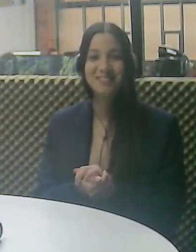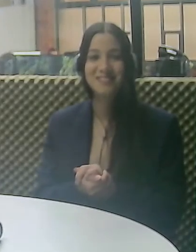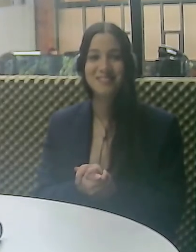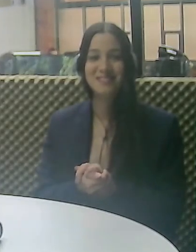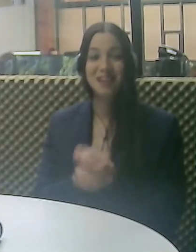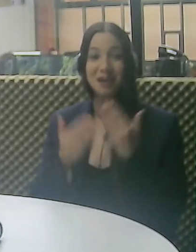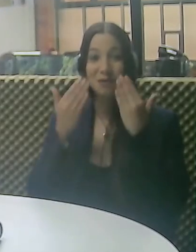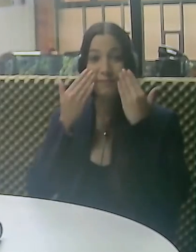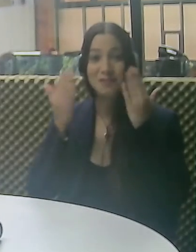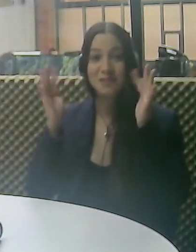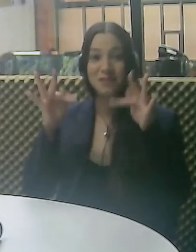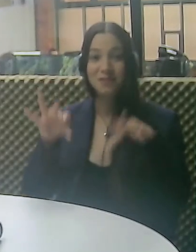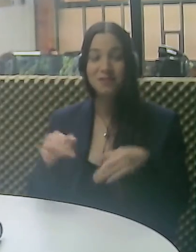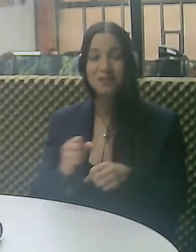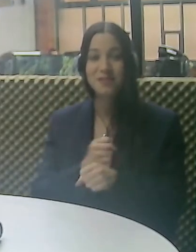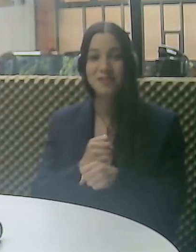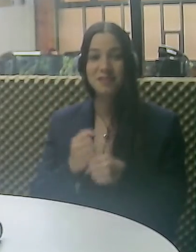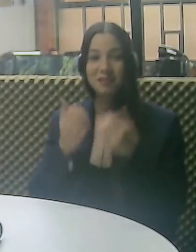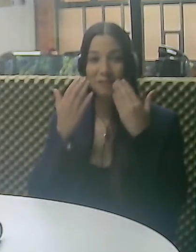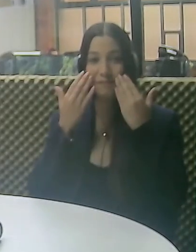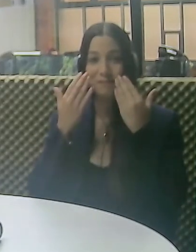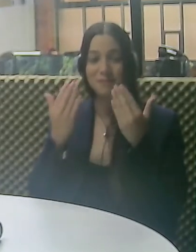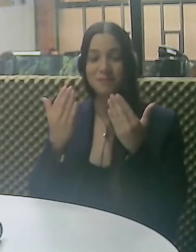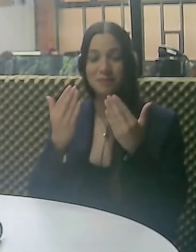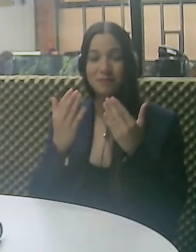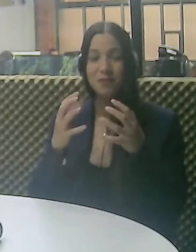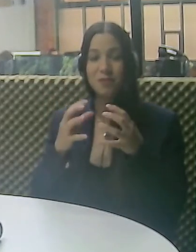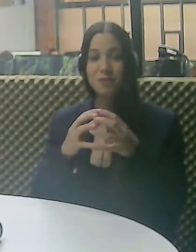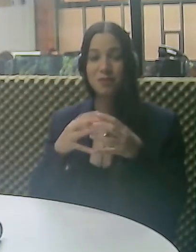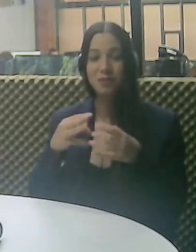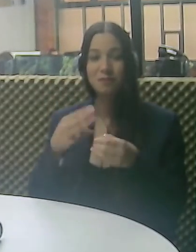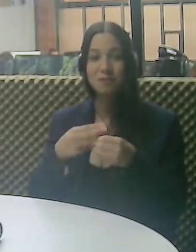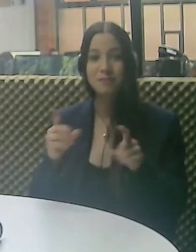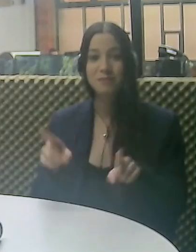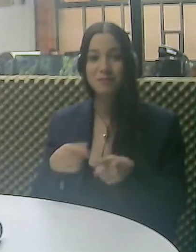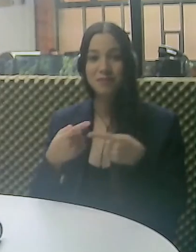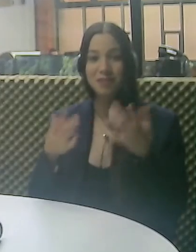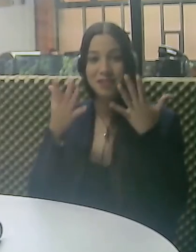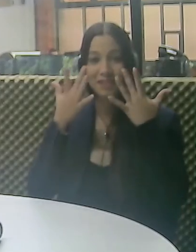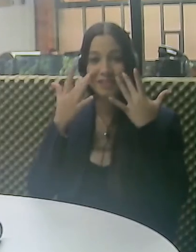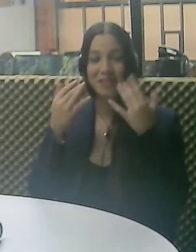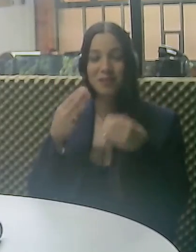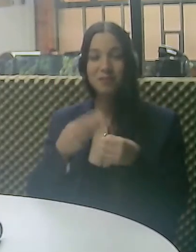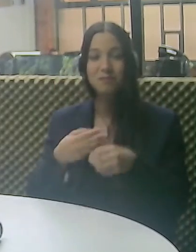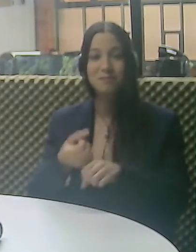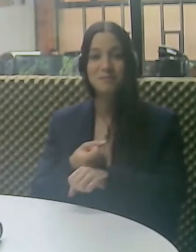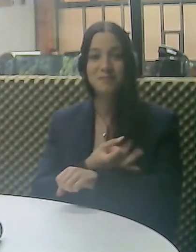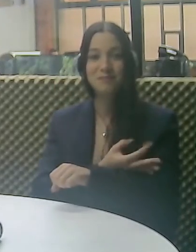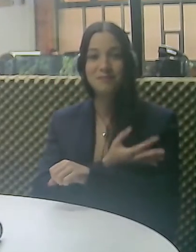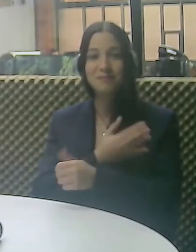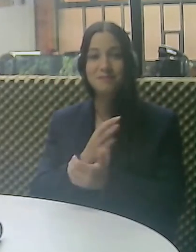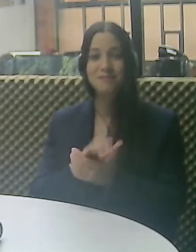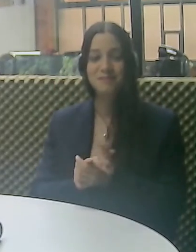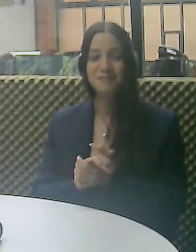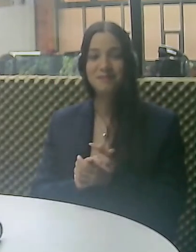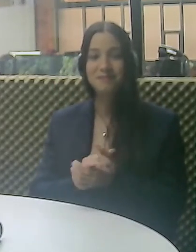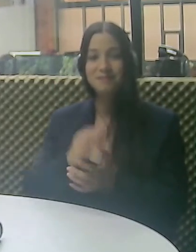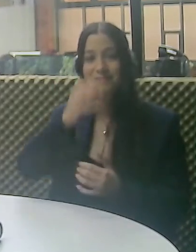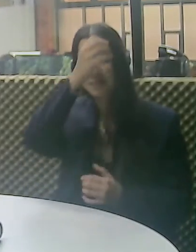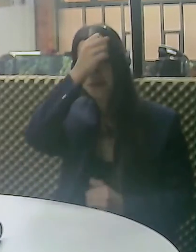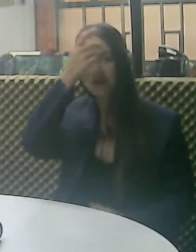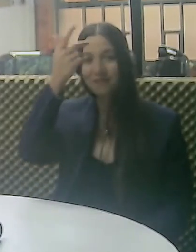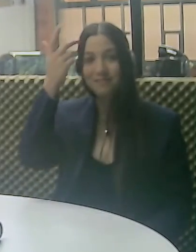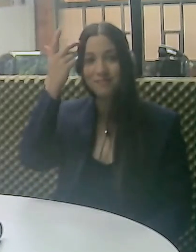Concerto de final de ano com apresentação da banda municipal emociona o público no Teatro Municipal. Prefeitura